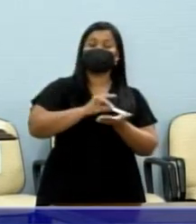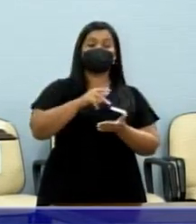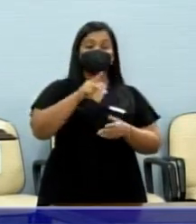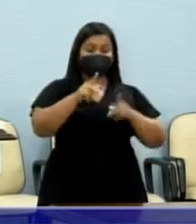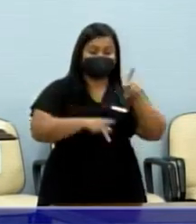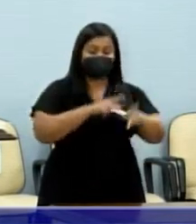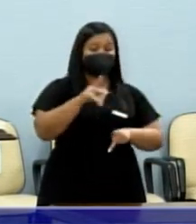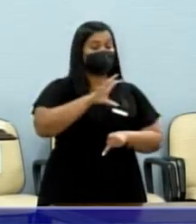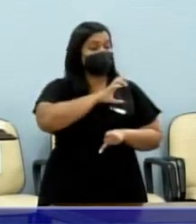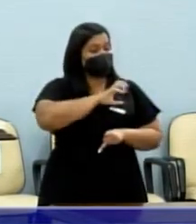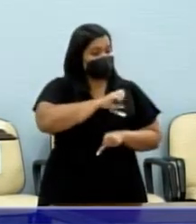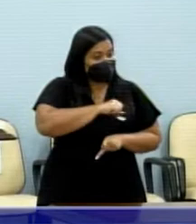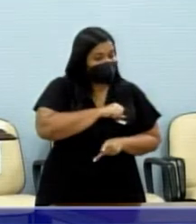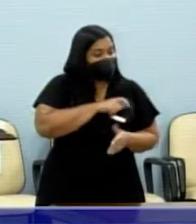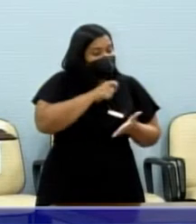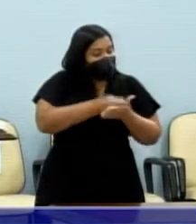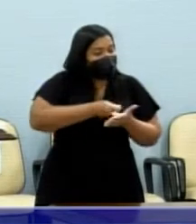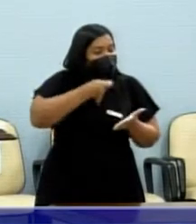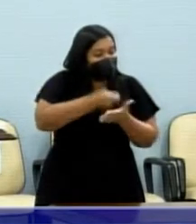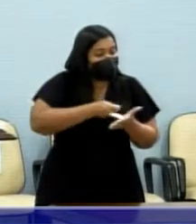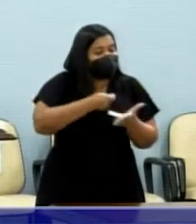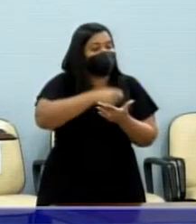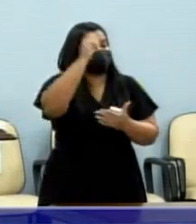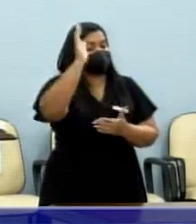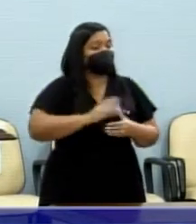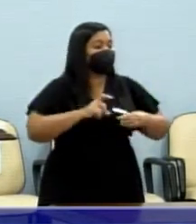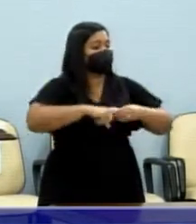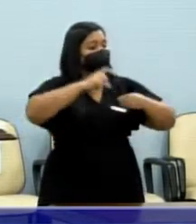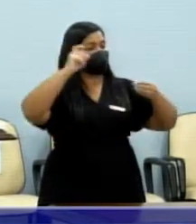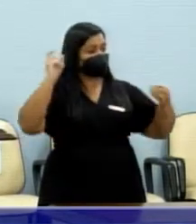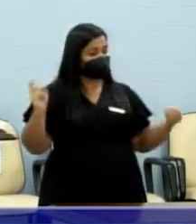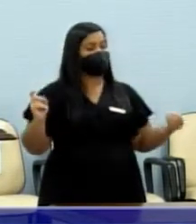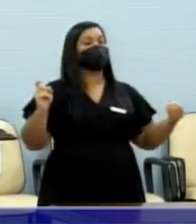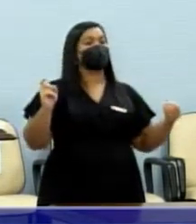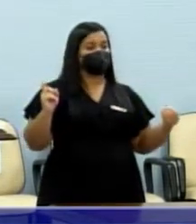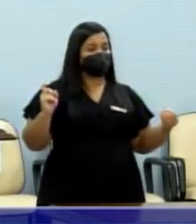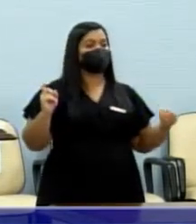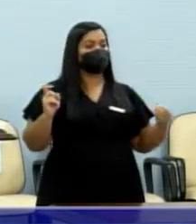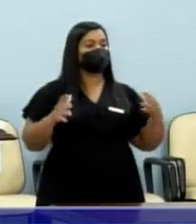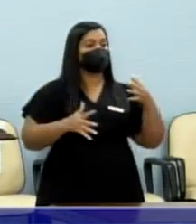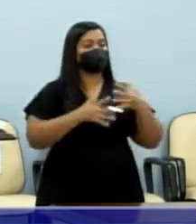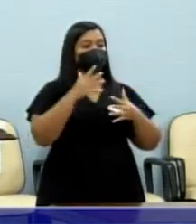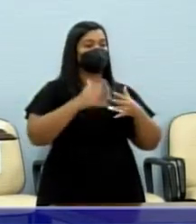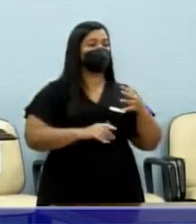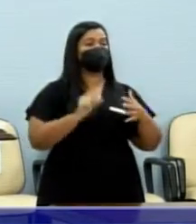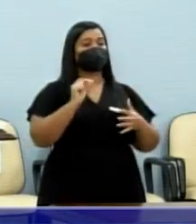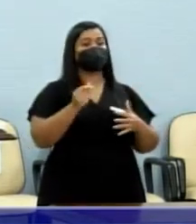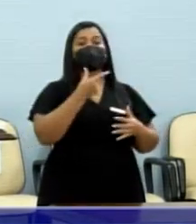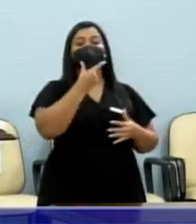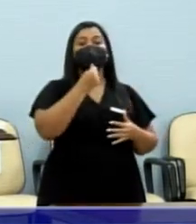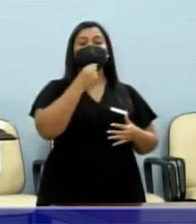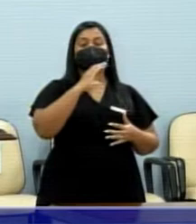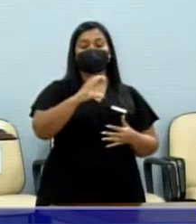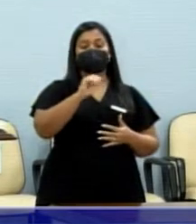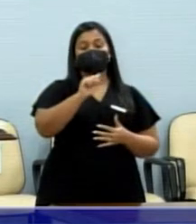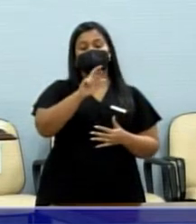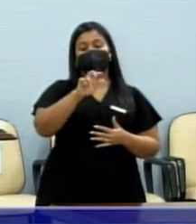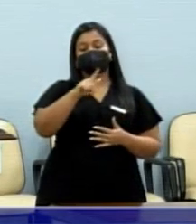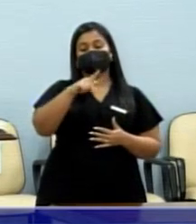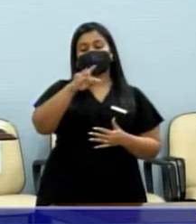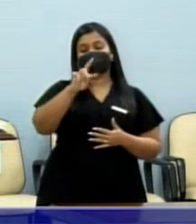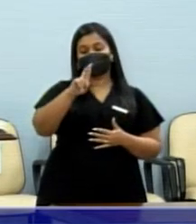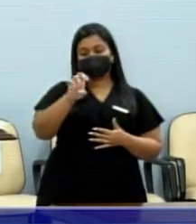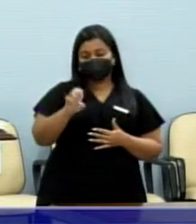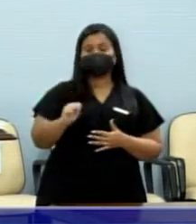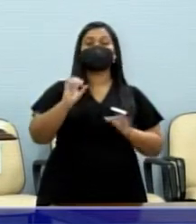país, o seu povo e lutou por um Brasil independente sem interferência do imperialismo. Capitão Luiz Carlos Prestes, esse sim um